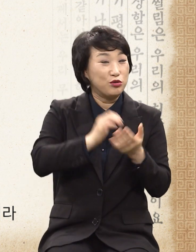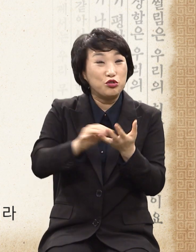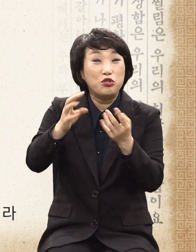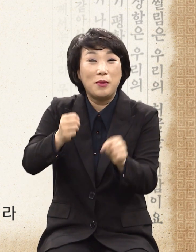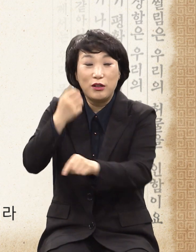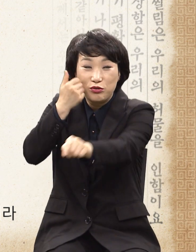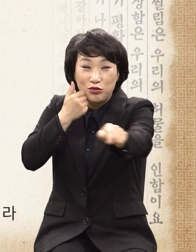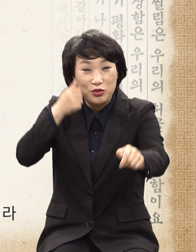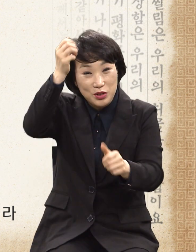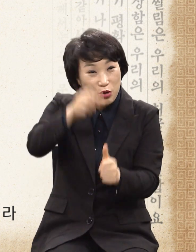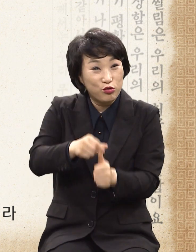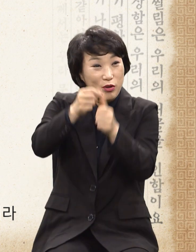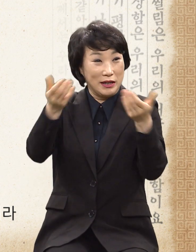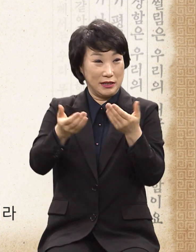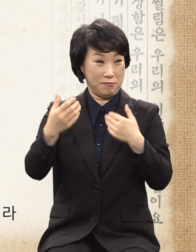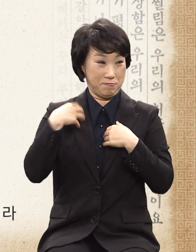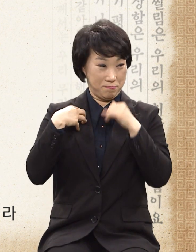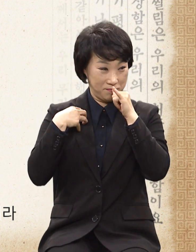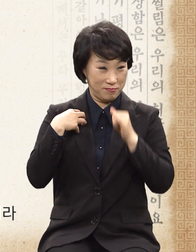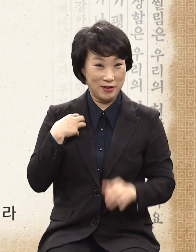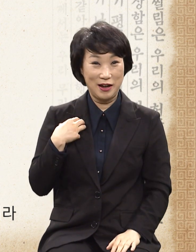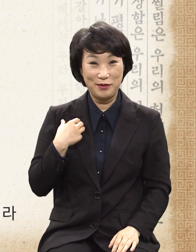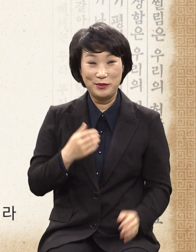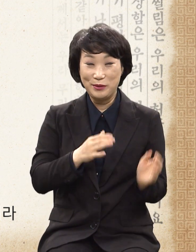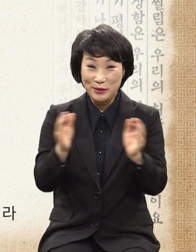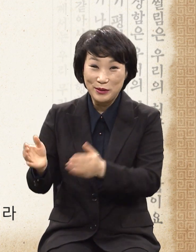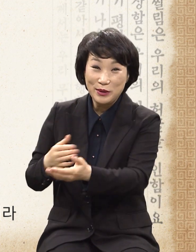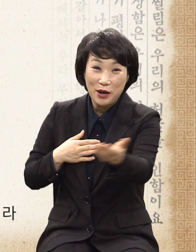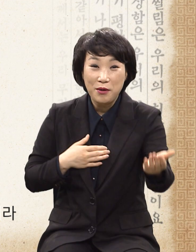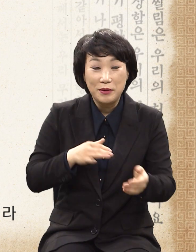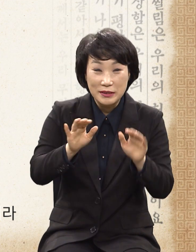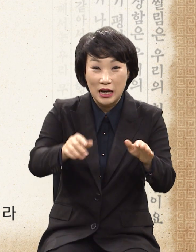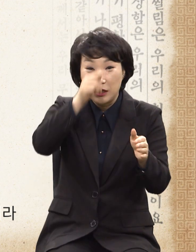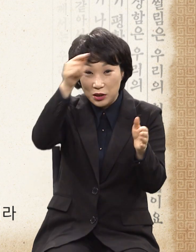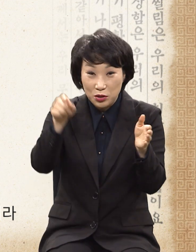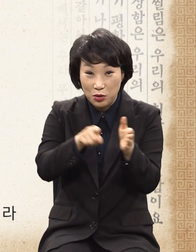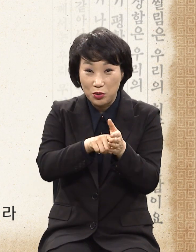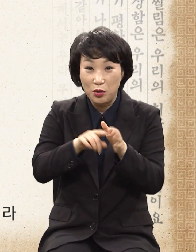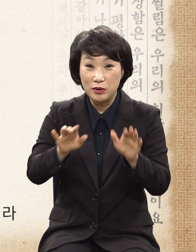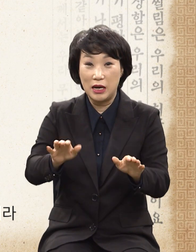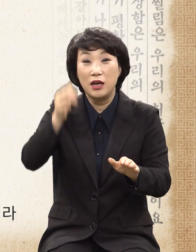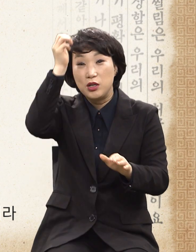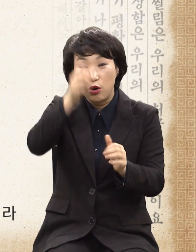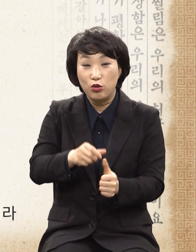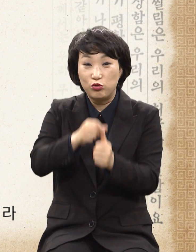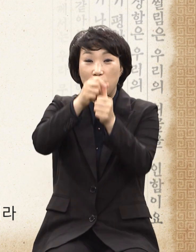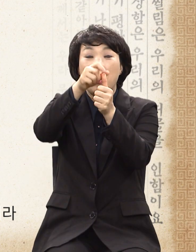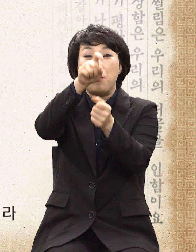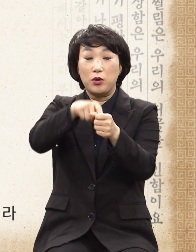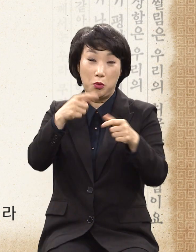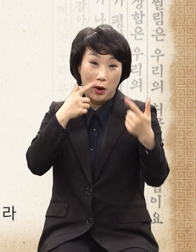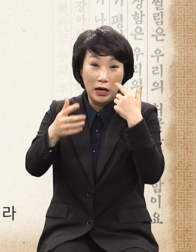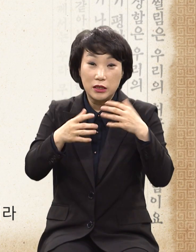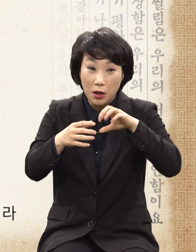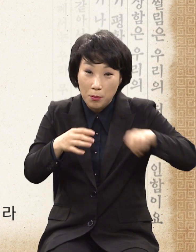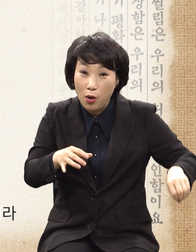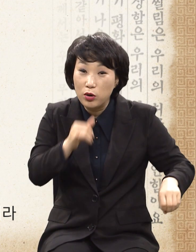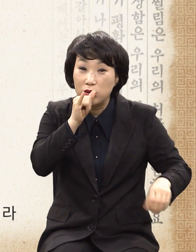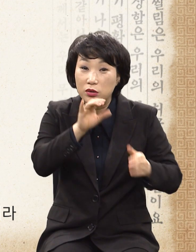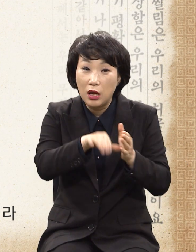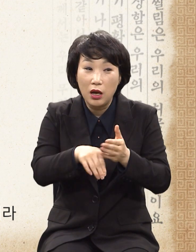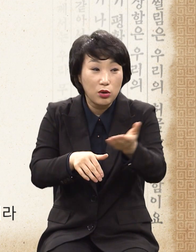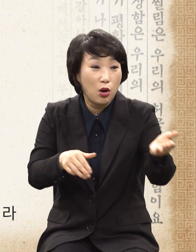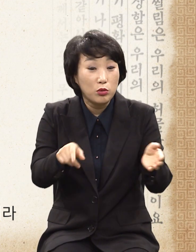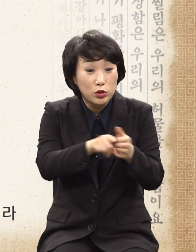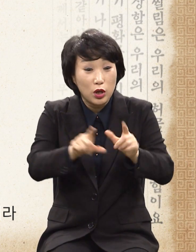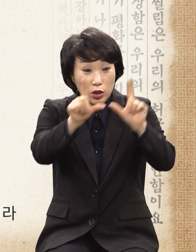여러분, 우리 기독교가 영혼 구령이라는 이 확실한 목적을 상실하면